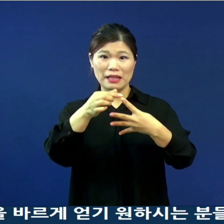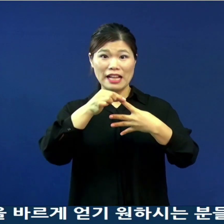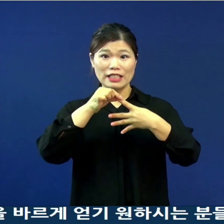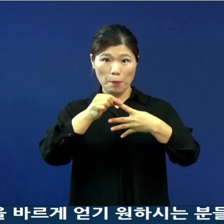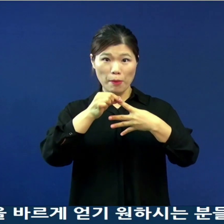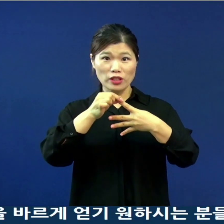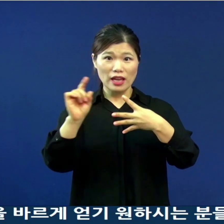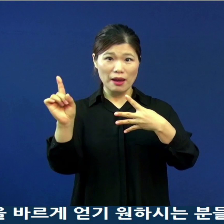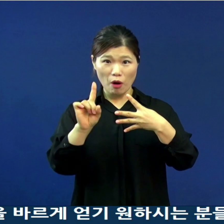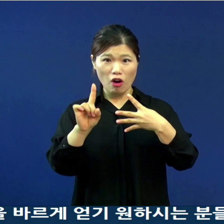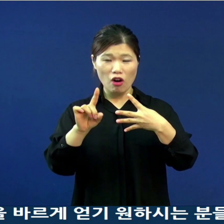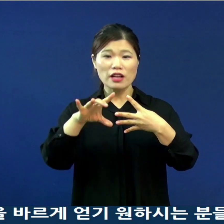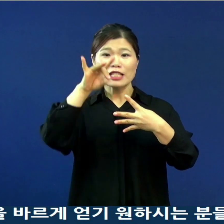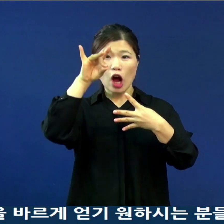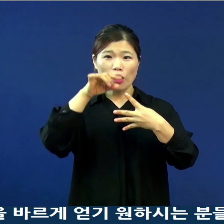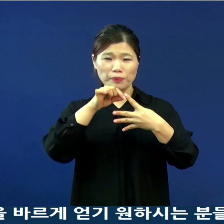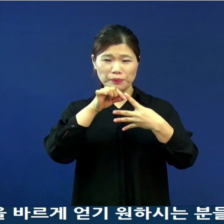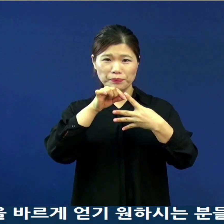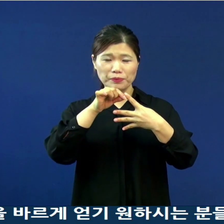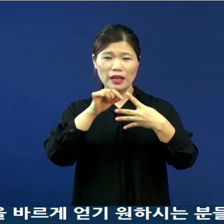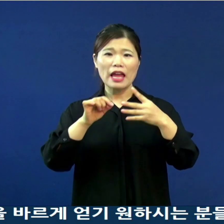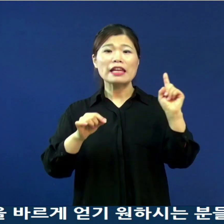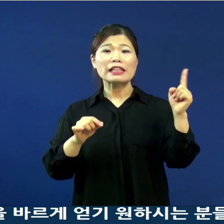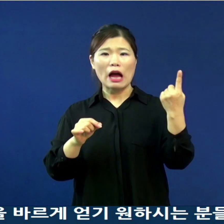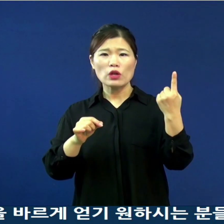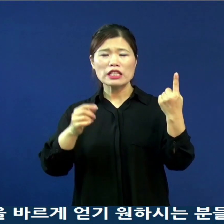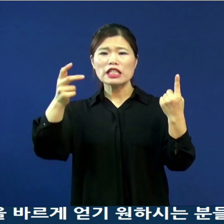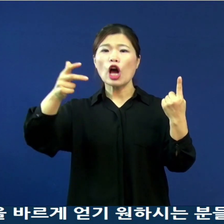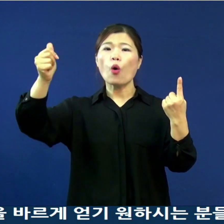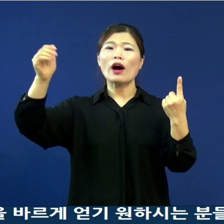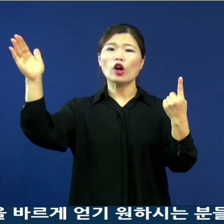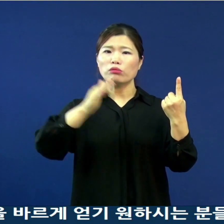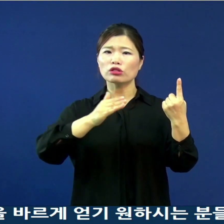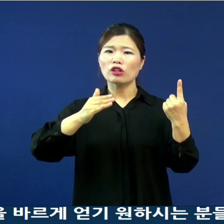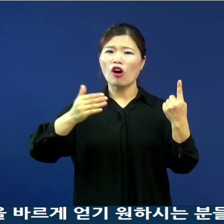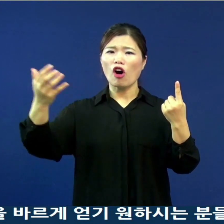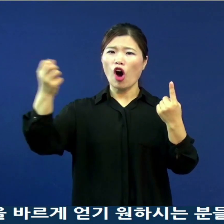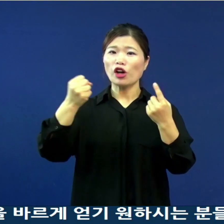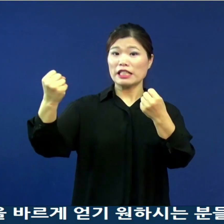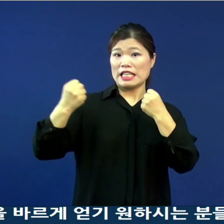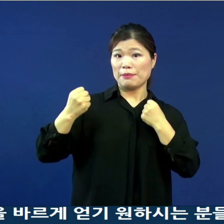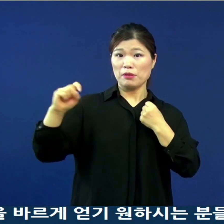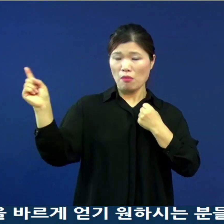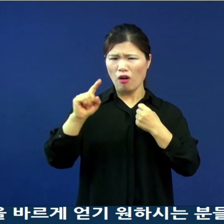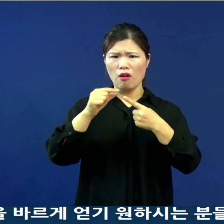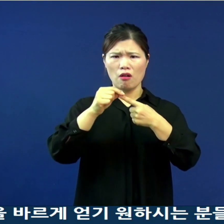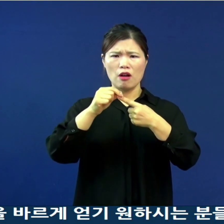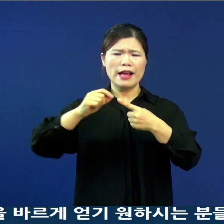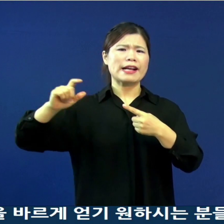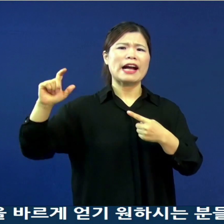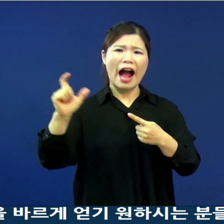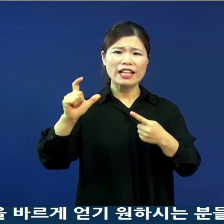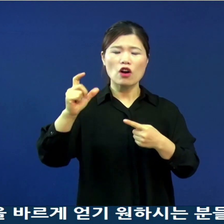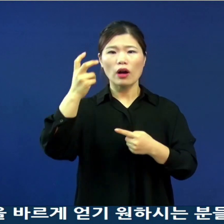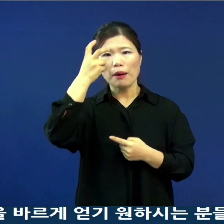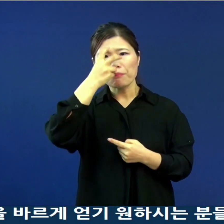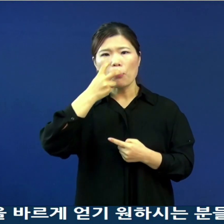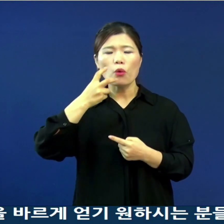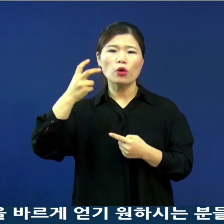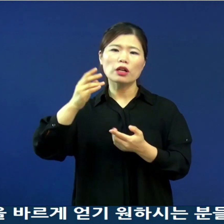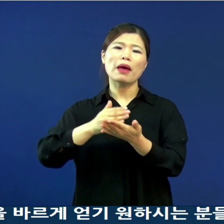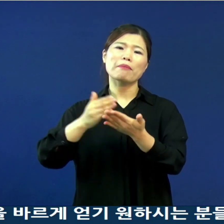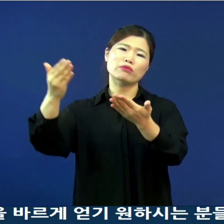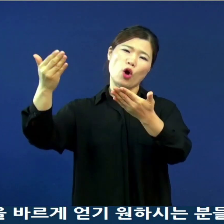첫 번째, 다윗이 여호와로부터 얻은 힘은 강력한 보호를 베풀어 주시는